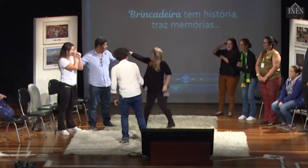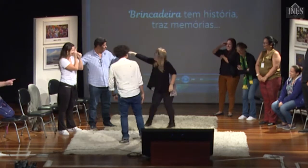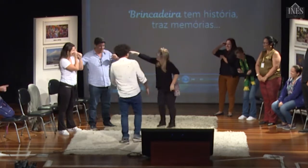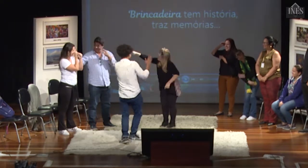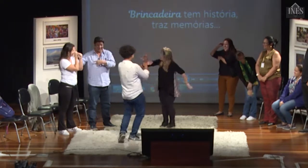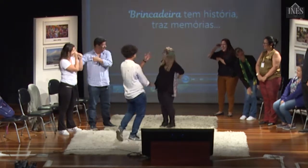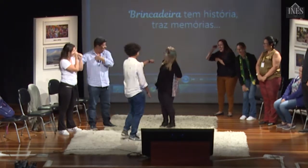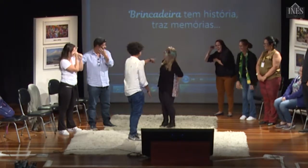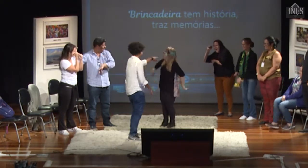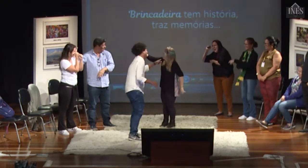Desculpa, errei.